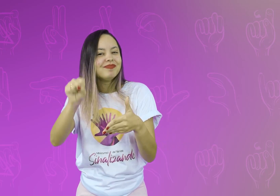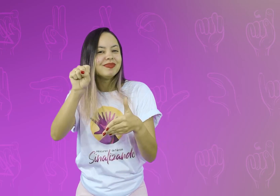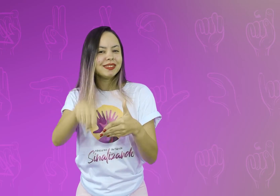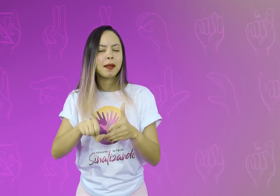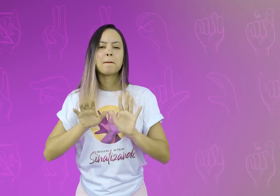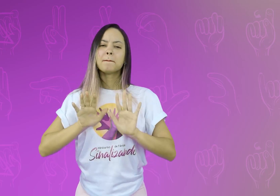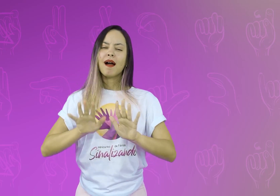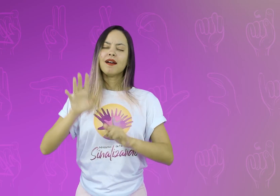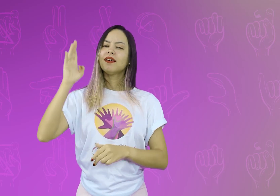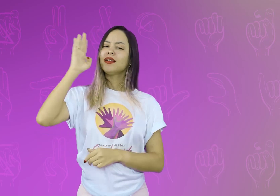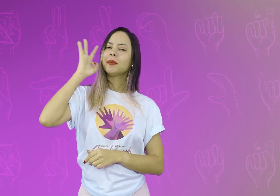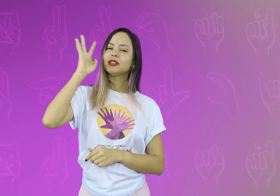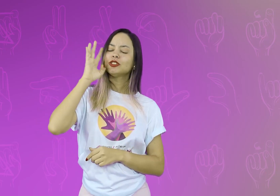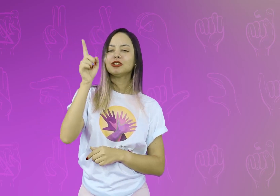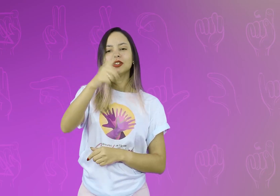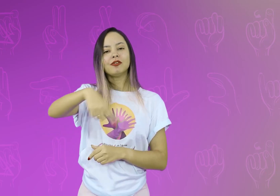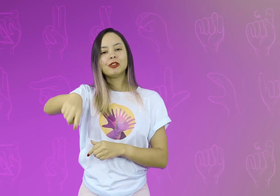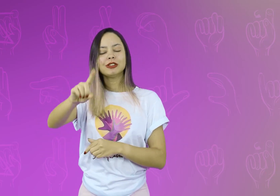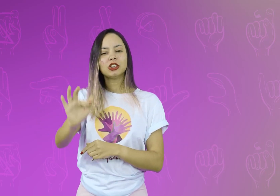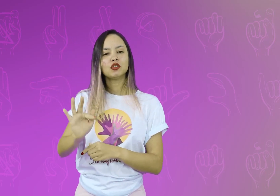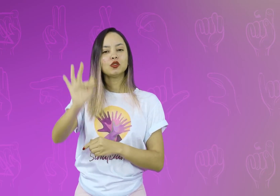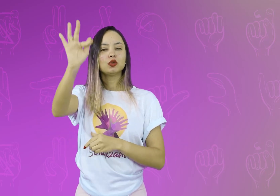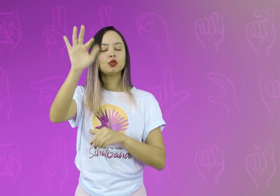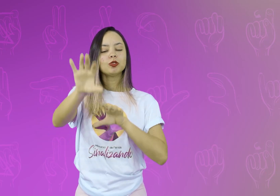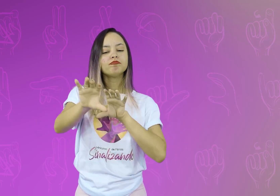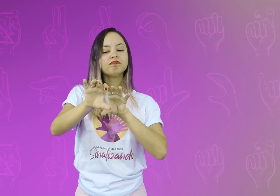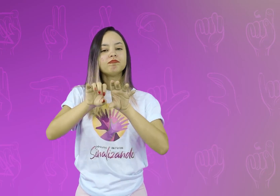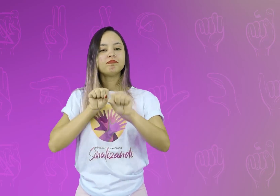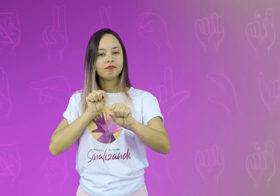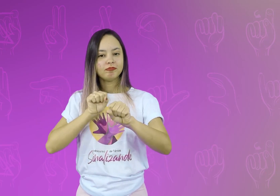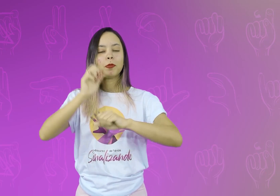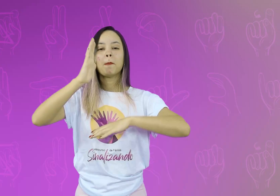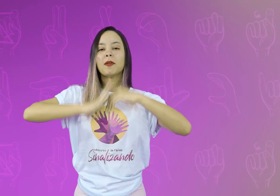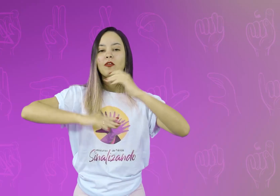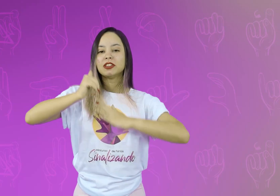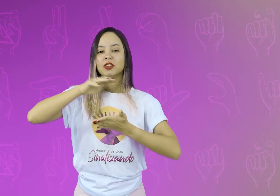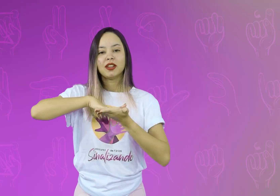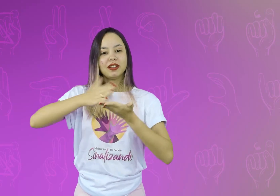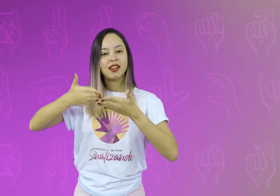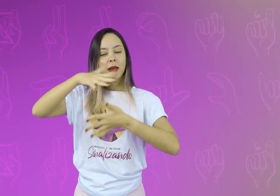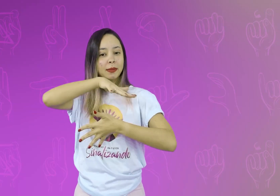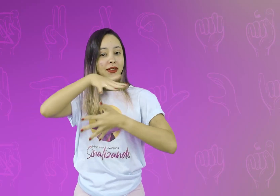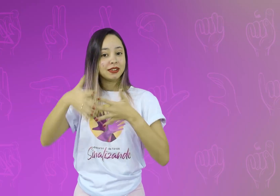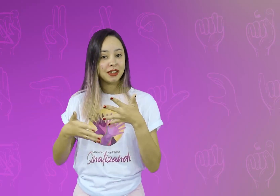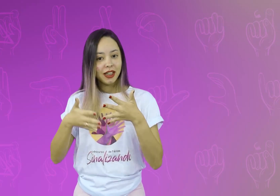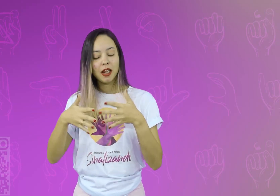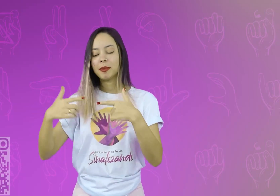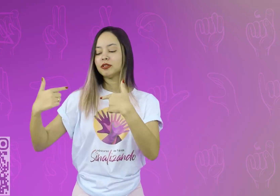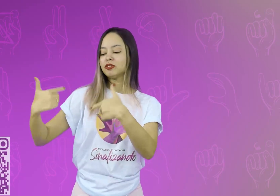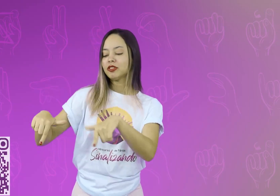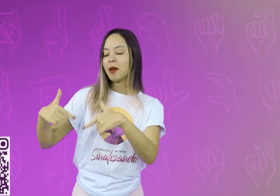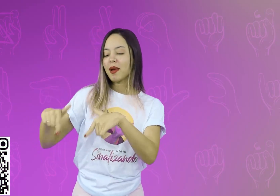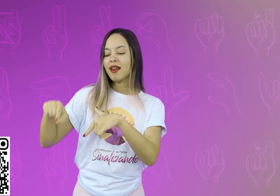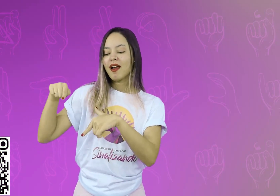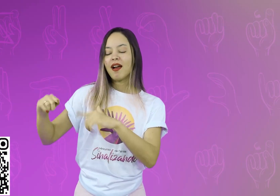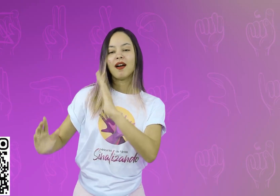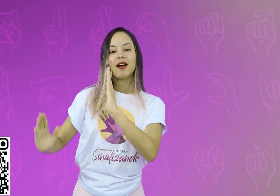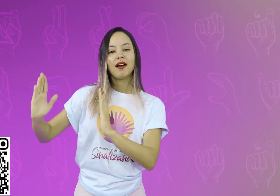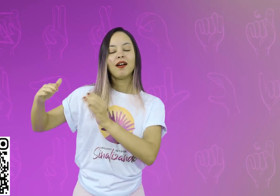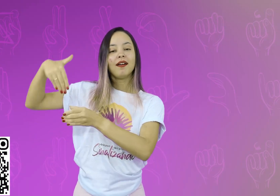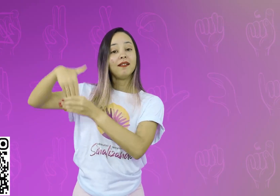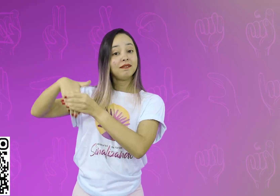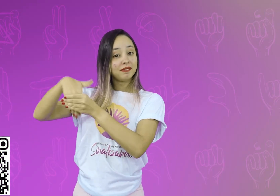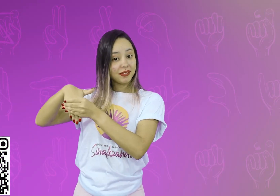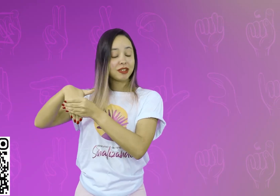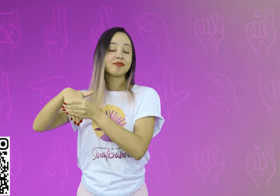esses sinais, que são sim mais específicos, mas imagina, futuramente, quando vocês se formarem tradutores e intérpretes de Libras e